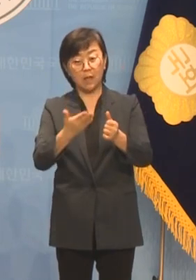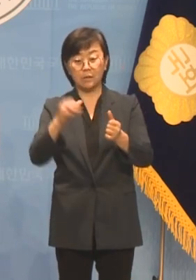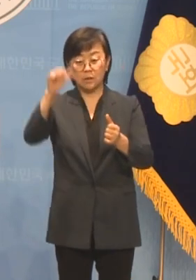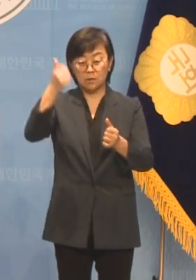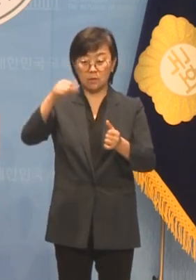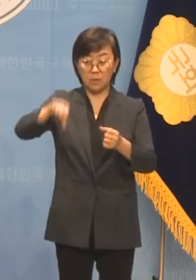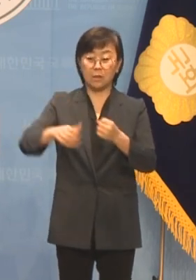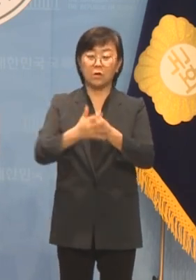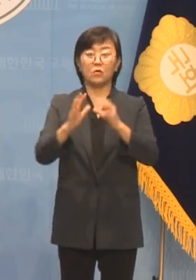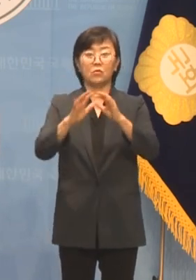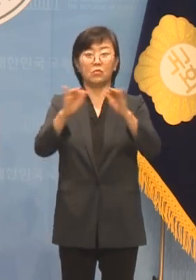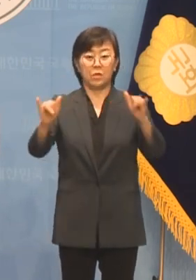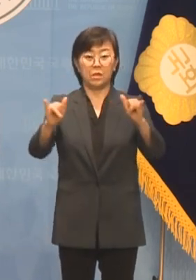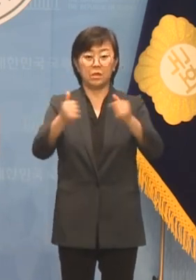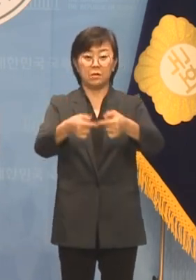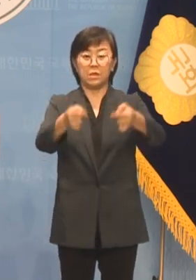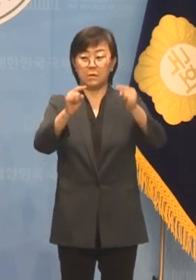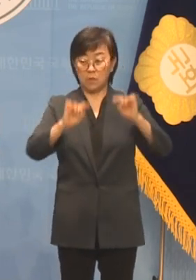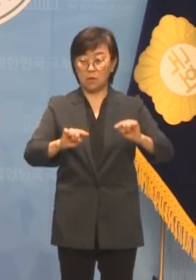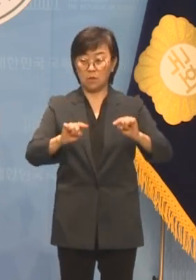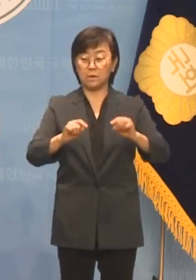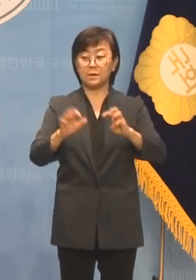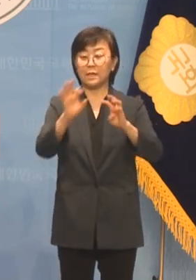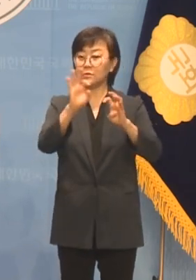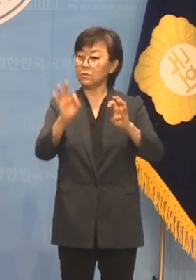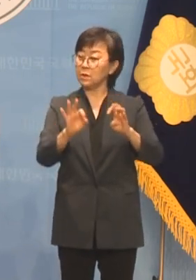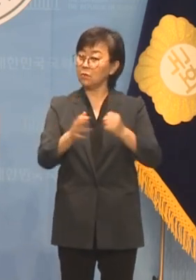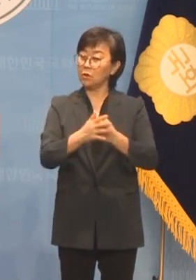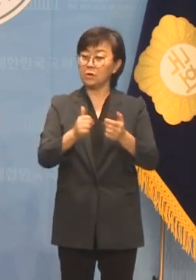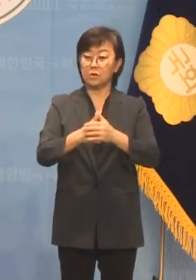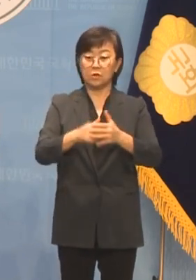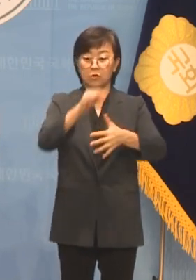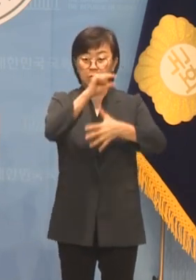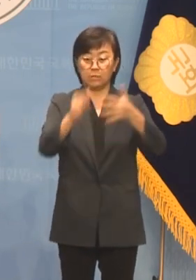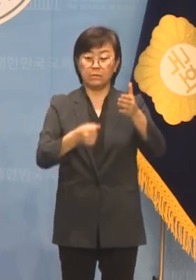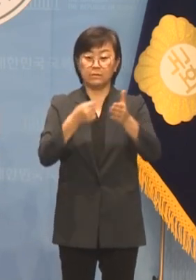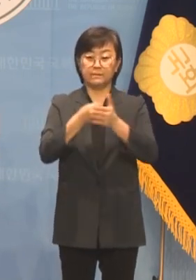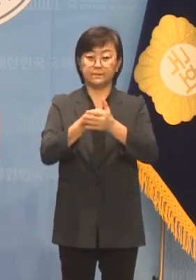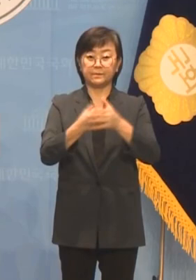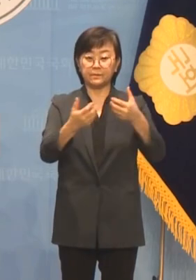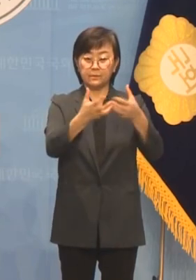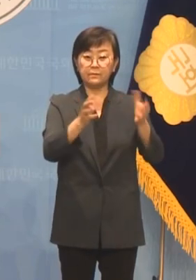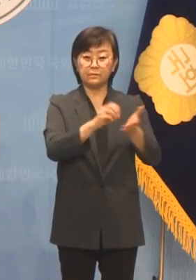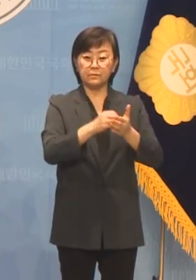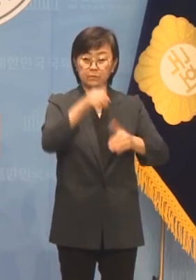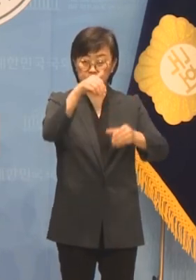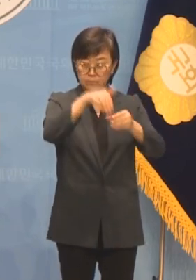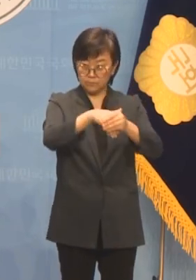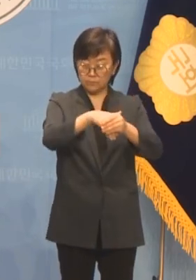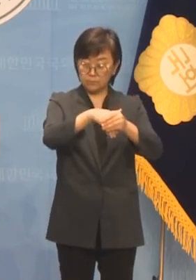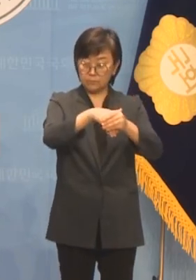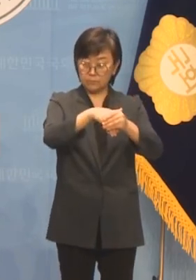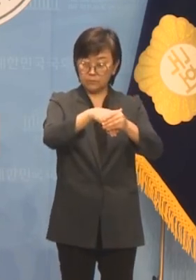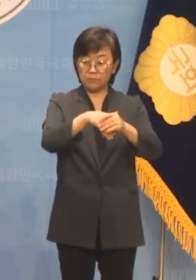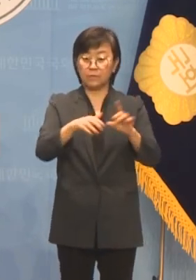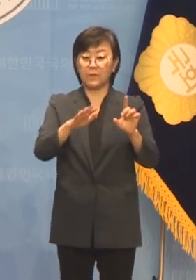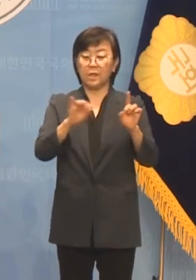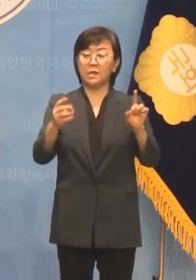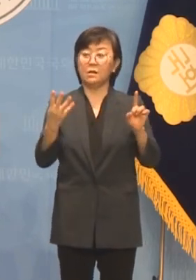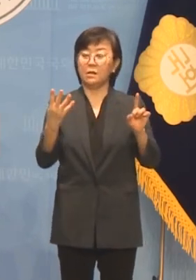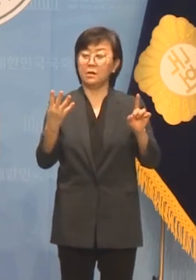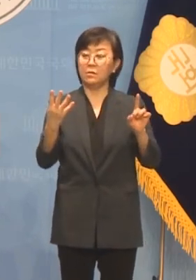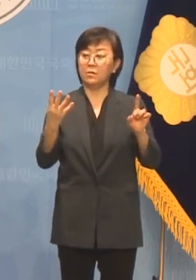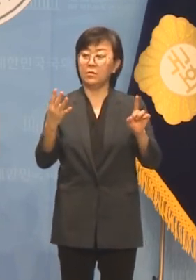패널을 구성하여 실시한다. 순위 선정은 당원 투표로 하고 투표 방식은 1인